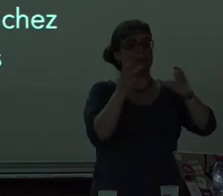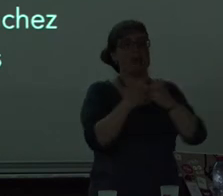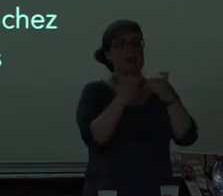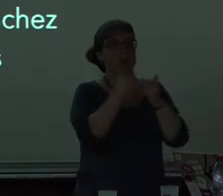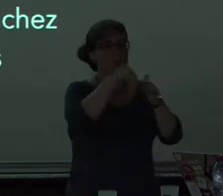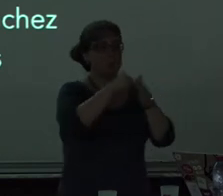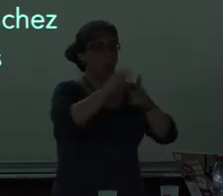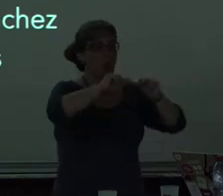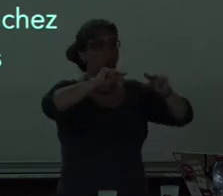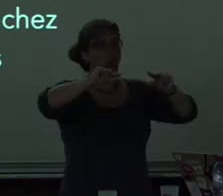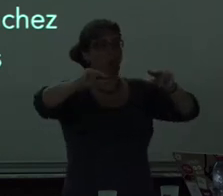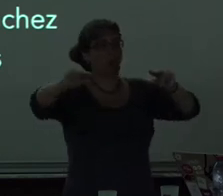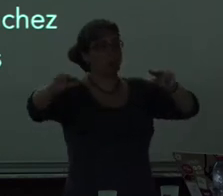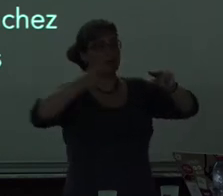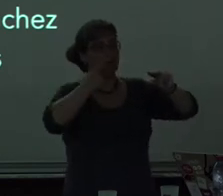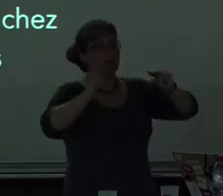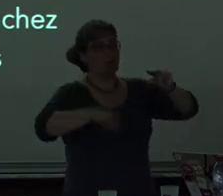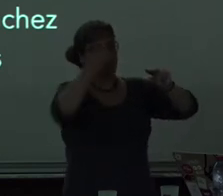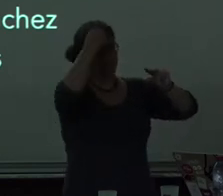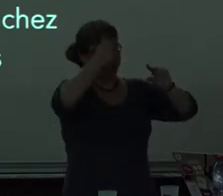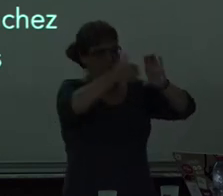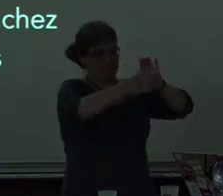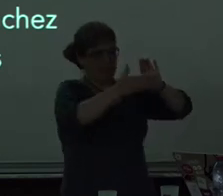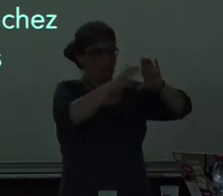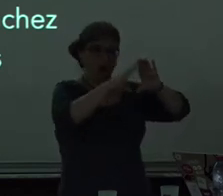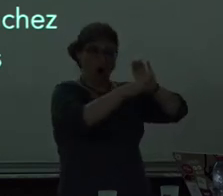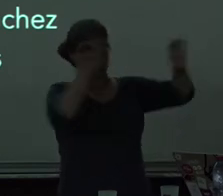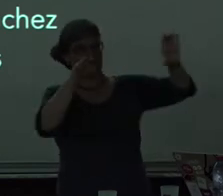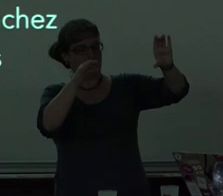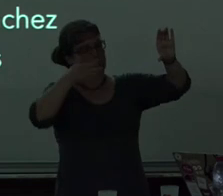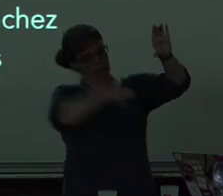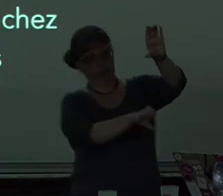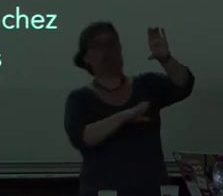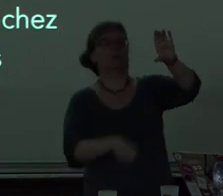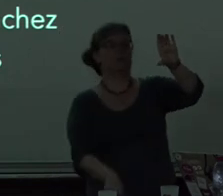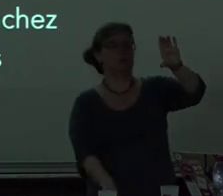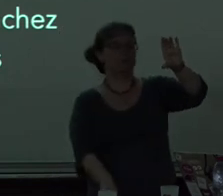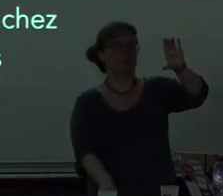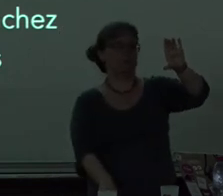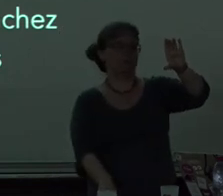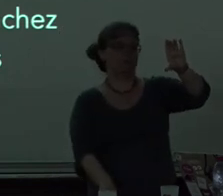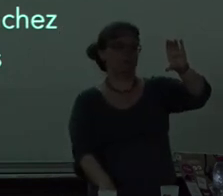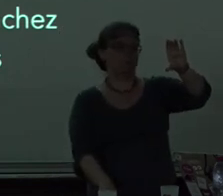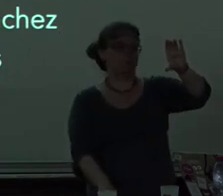priori, tu as besoin d'un chapitre dédié. Donc, dans ce cas-là, ça vaut le coup de dire « Dans le prochain chapitre, nous aborderons tel truc ».